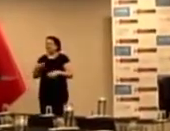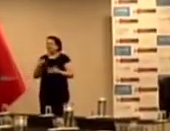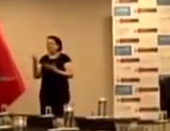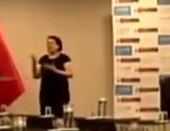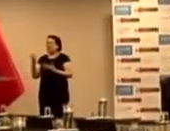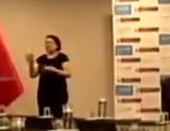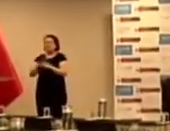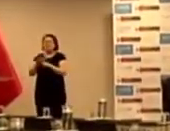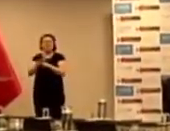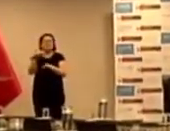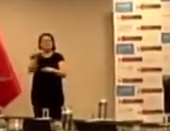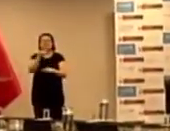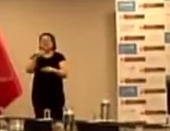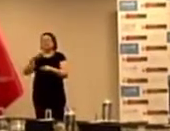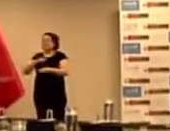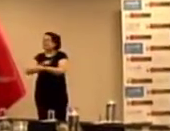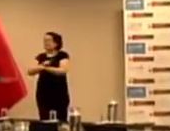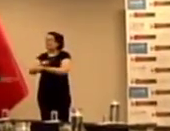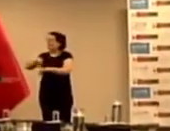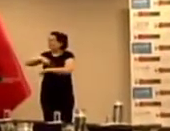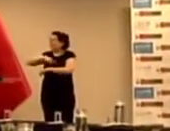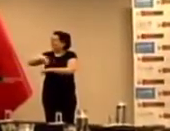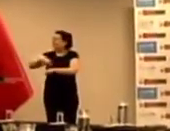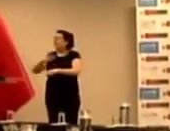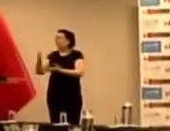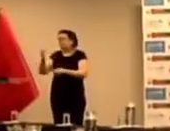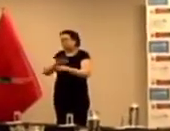la sala a medida de que pasen los minutos.